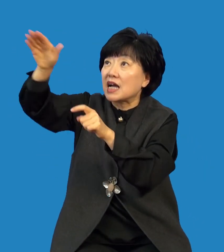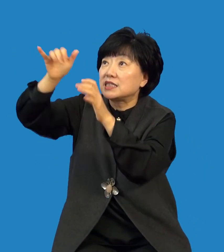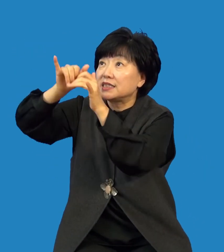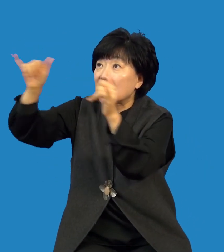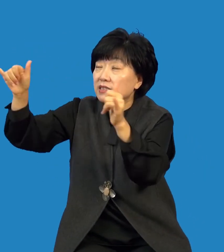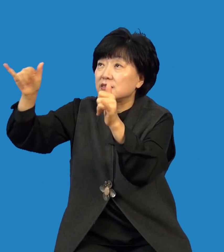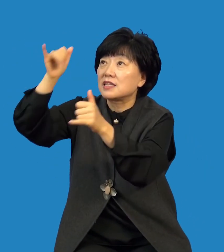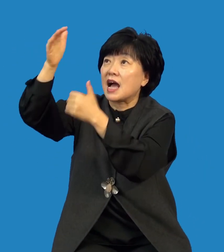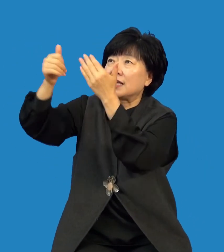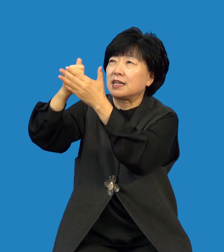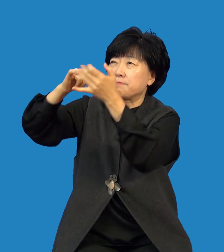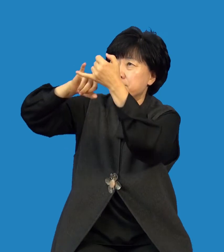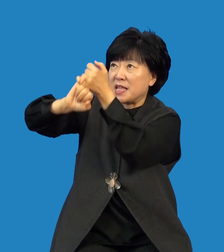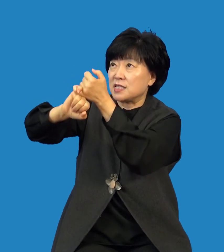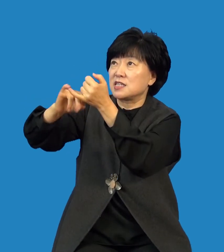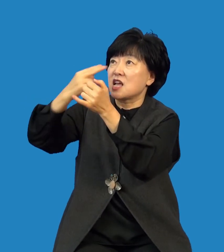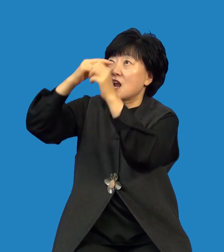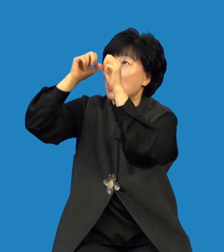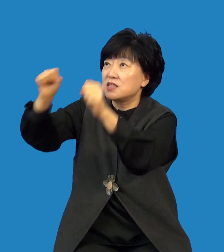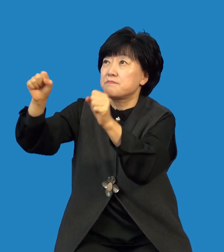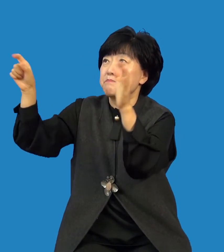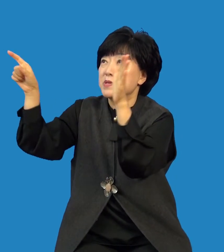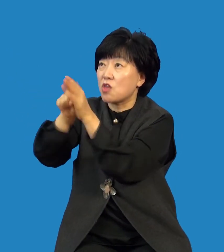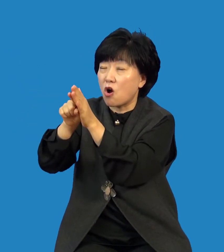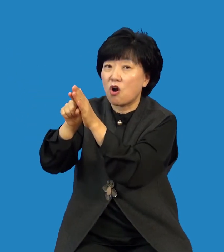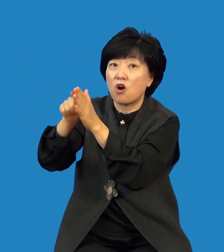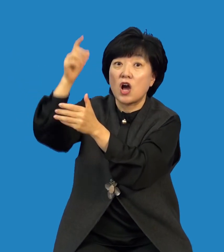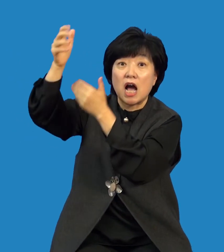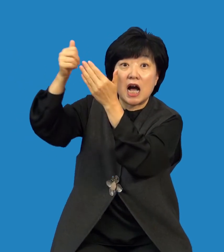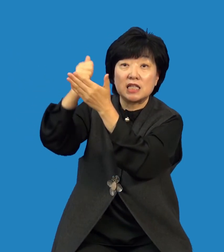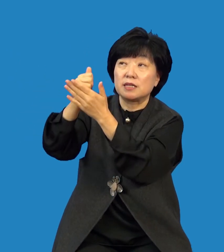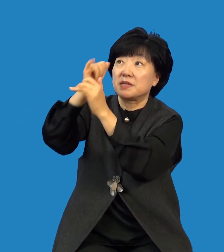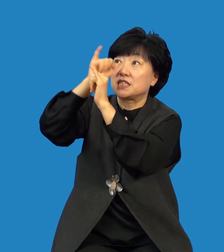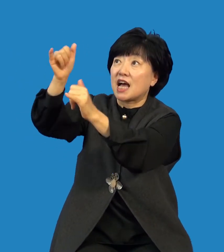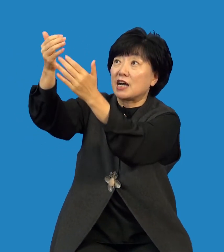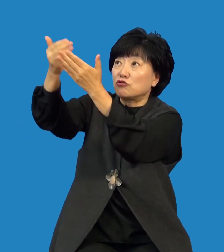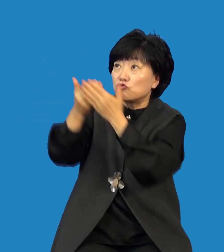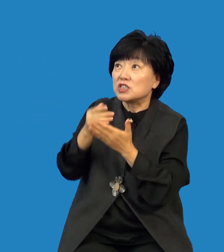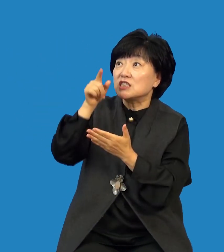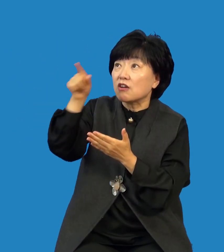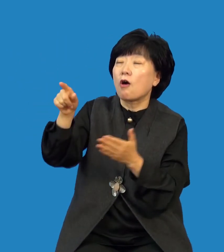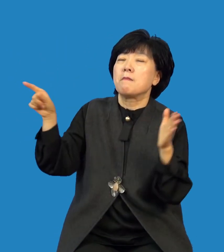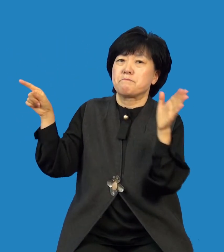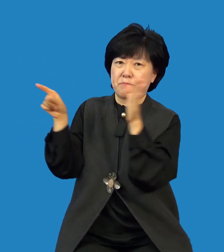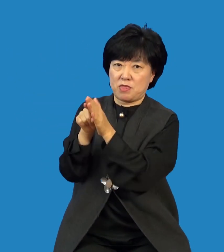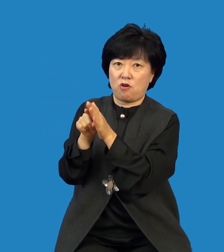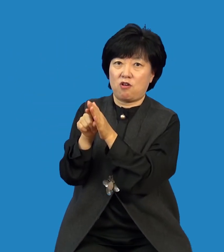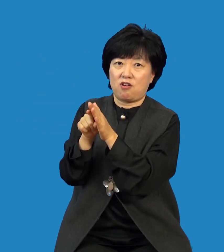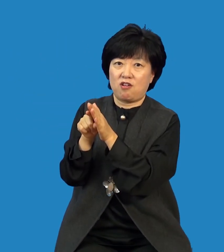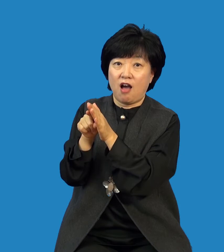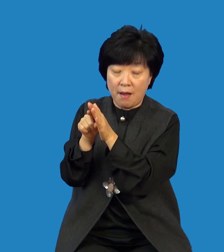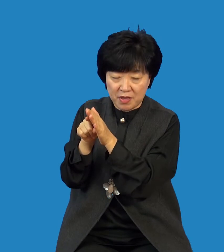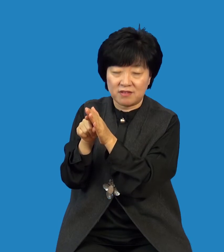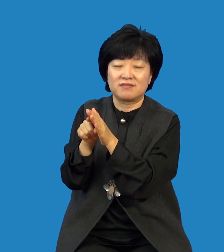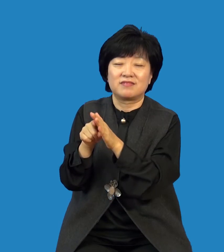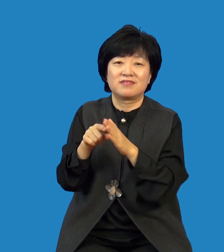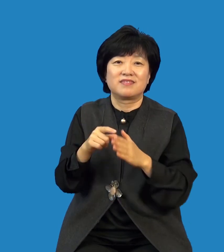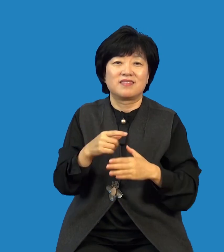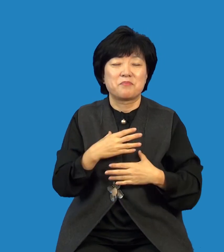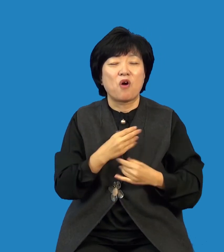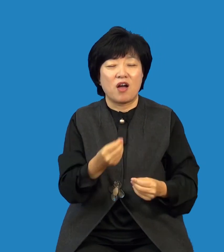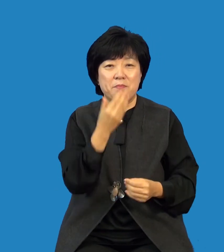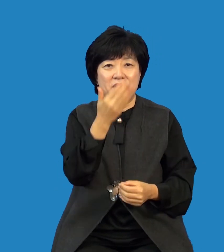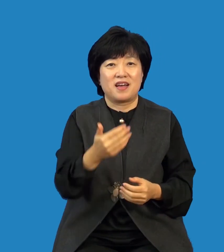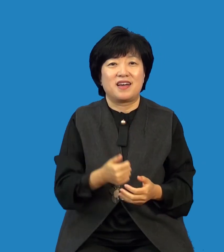이심을 믿어야 할지니라. 뭐 해야 된다고요? 믿어야 한다는 거예요. 너무 당연한 이야기지만 두려움의